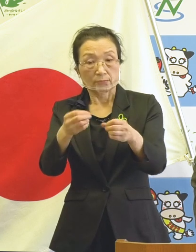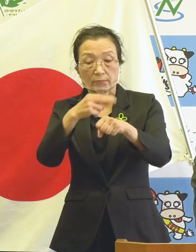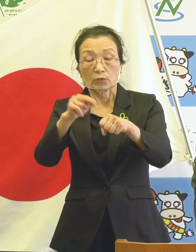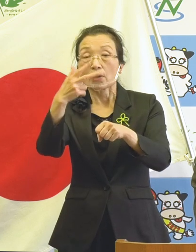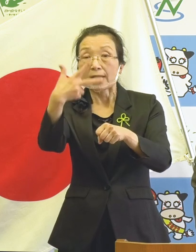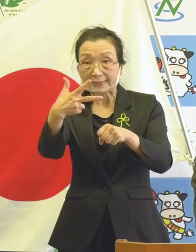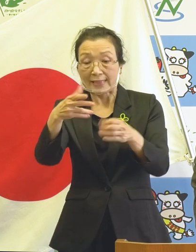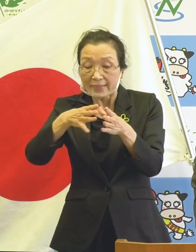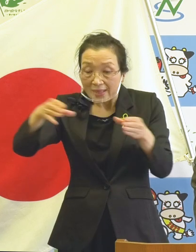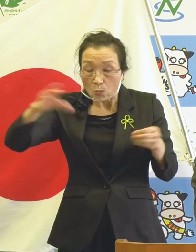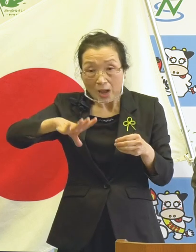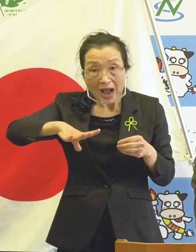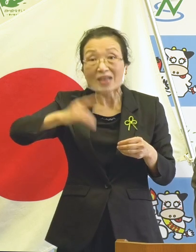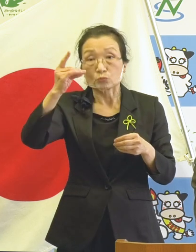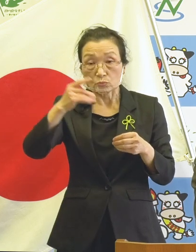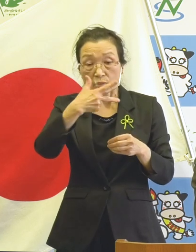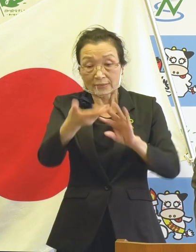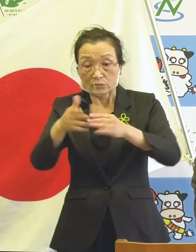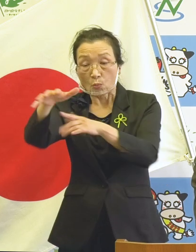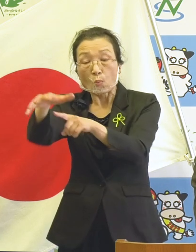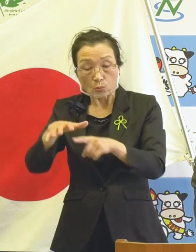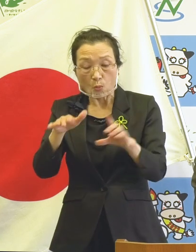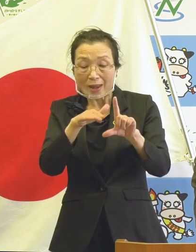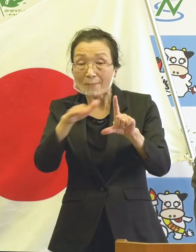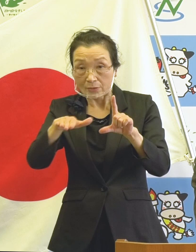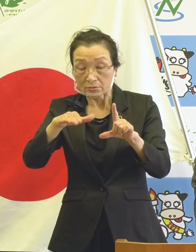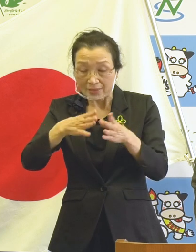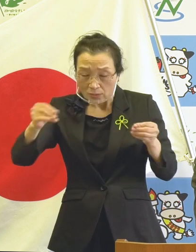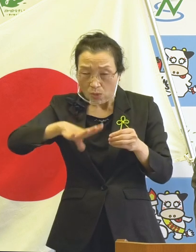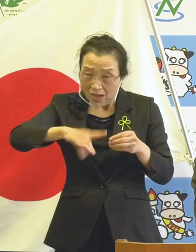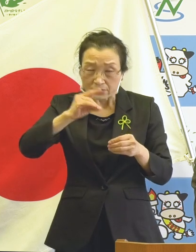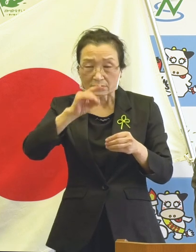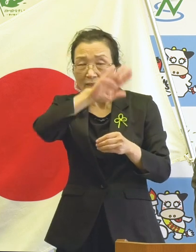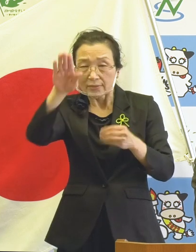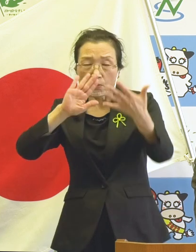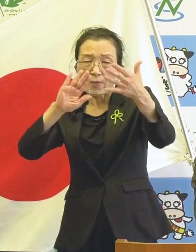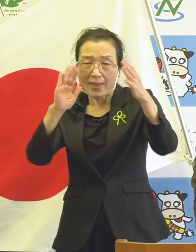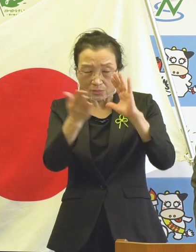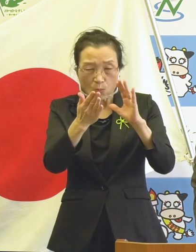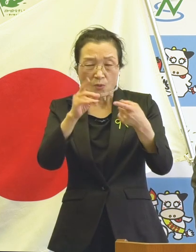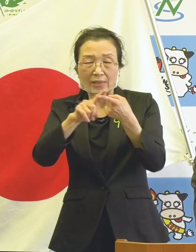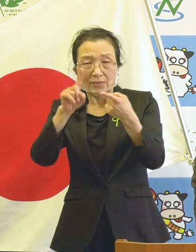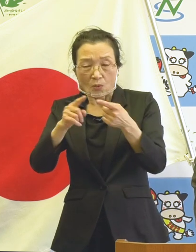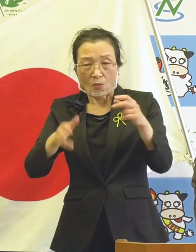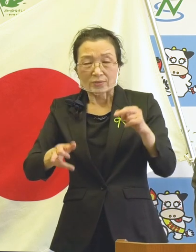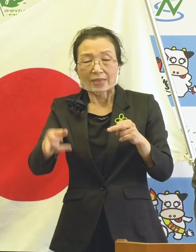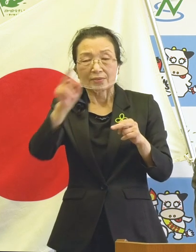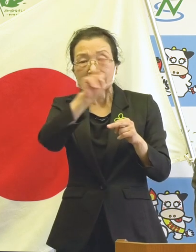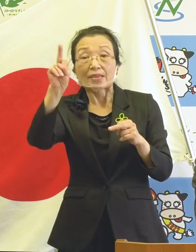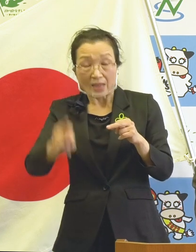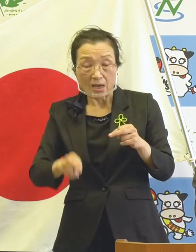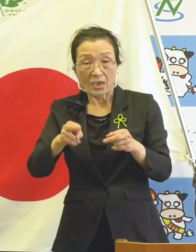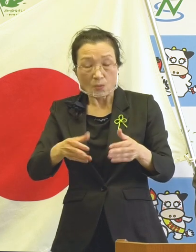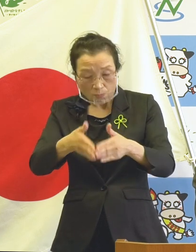で初の、市町村レベルでは全国初の気候変動適応センターを設置し、先日も発表しまし